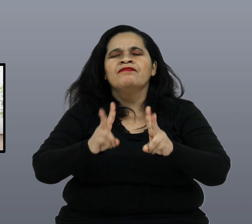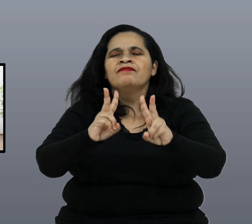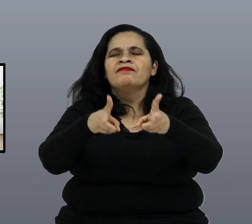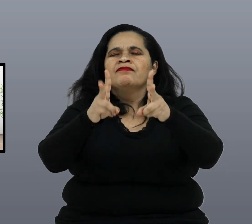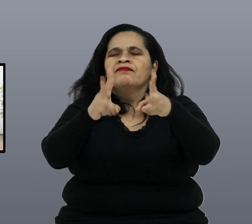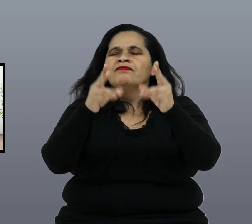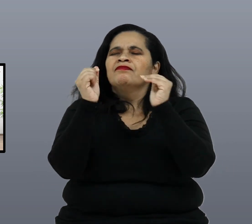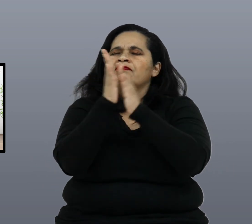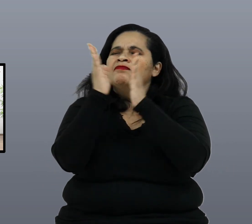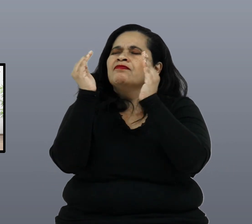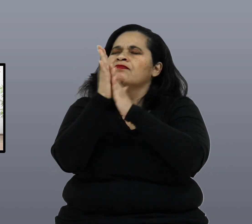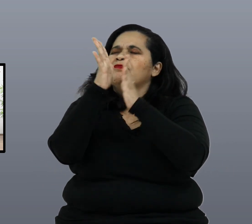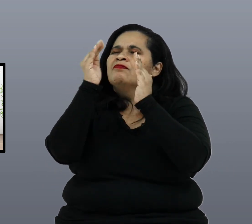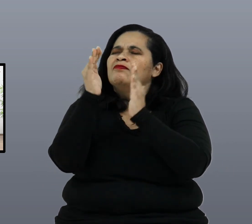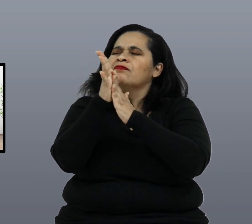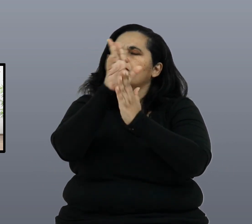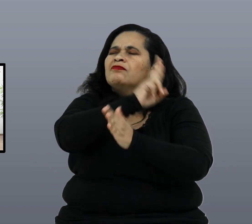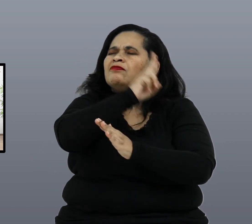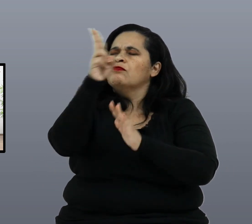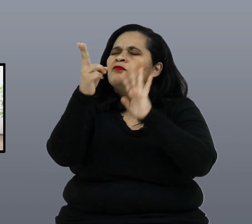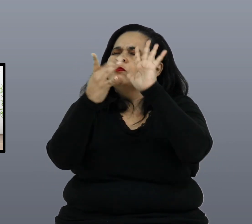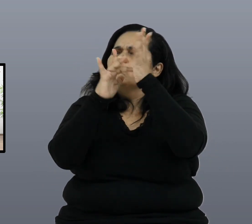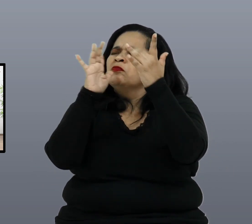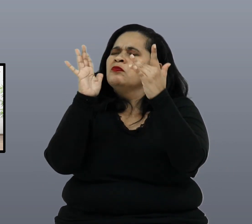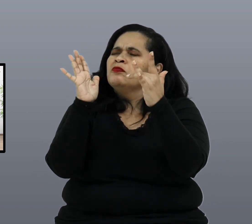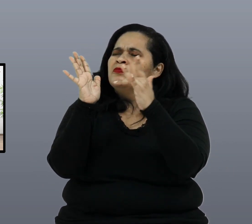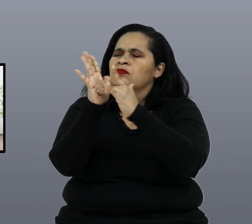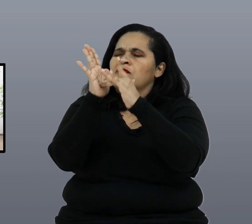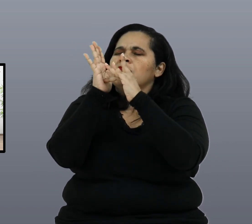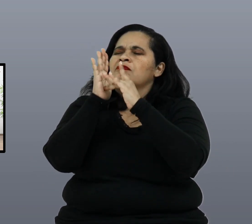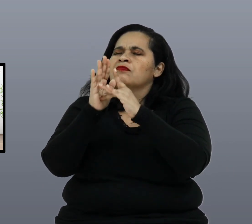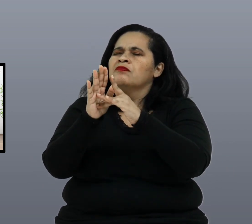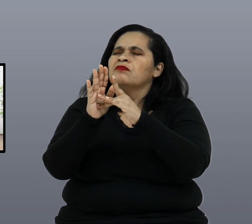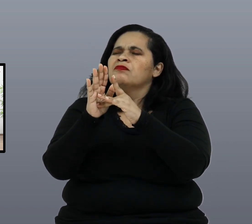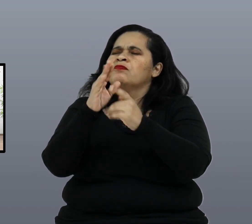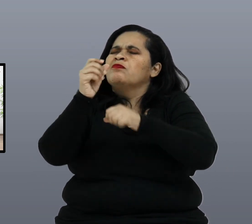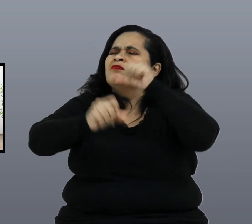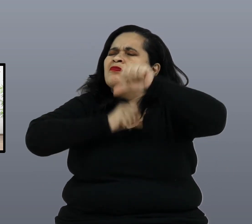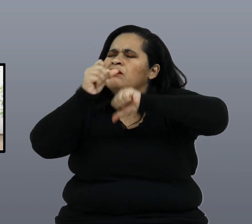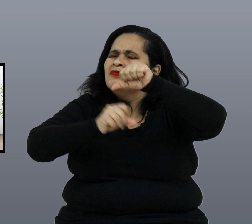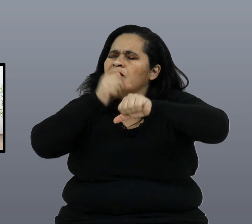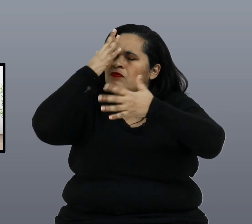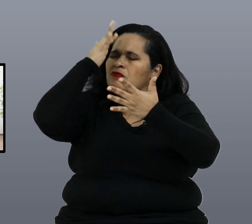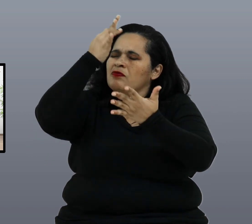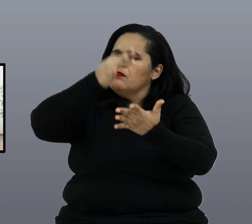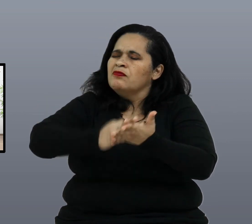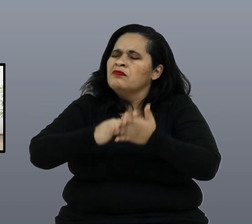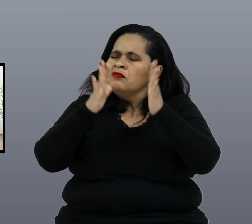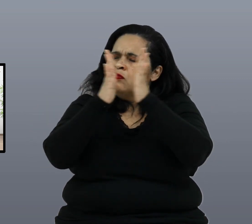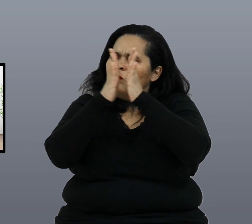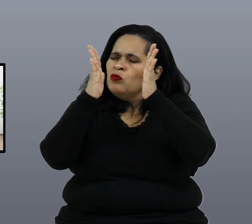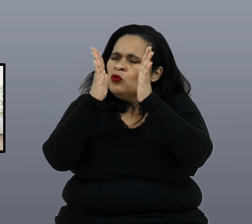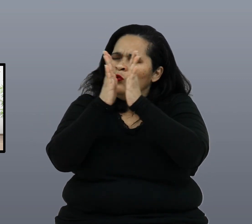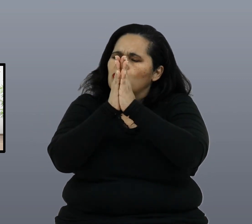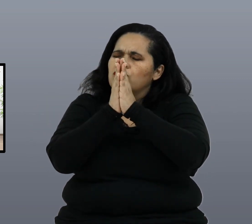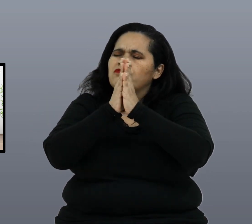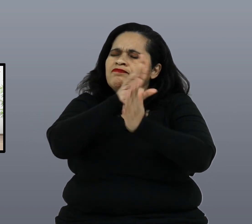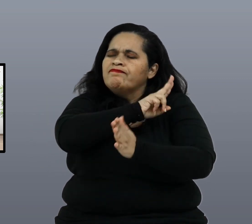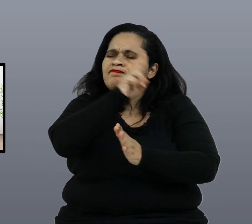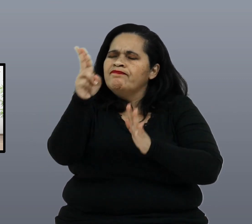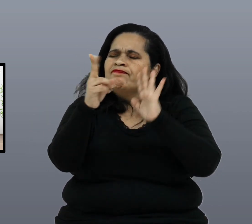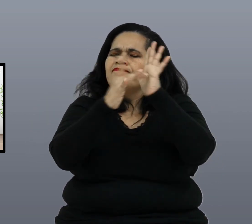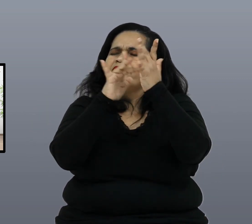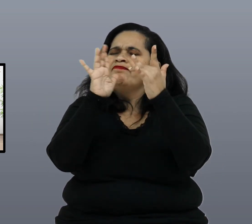nome e não abandonar a fé. Renova a nossa esperança, renova a nossa fé em Ti. Eu oro desta forma, meu Deus, no nome